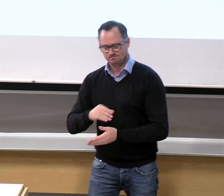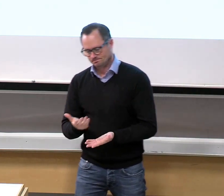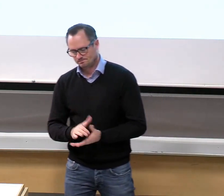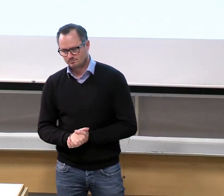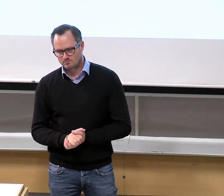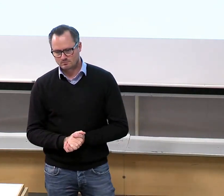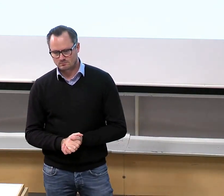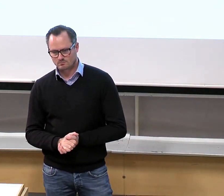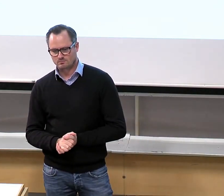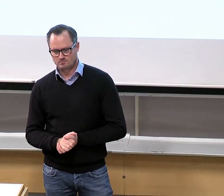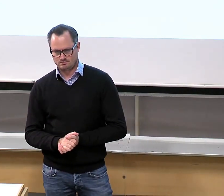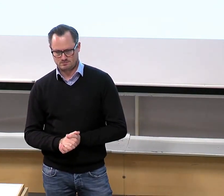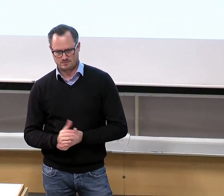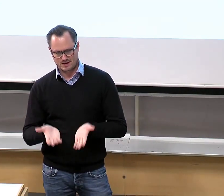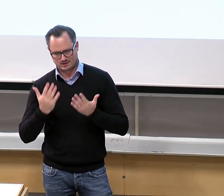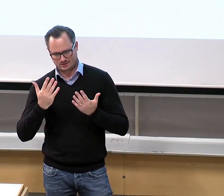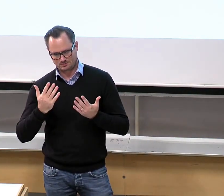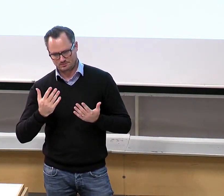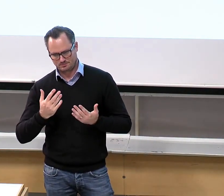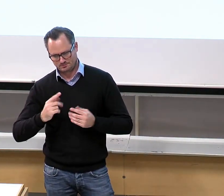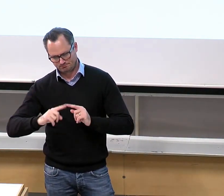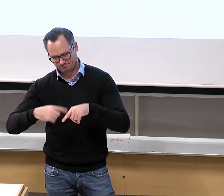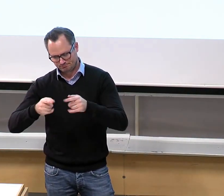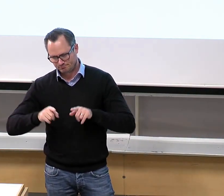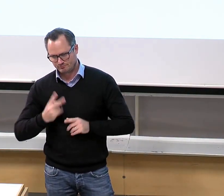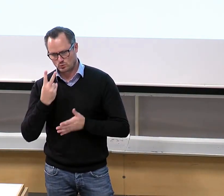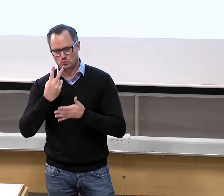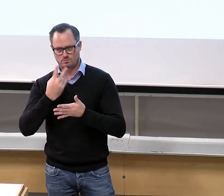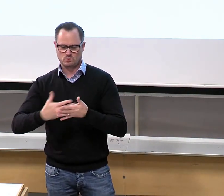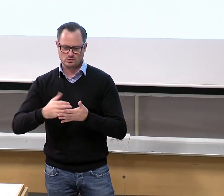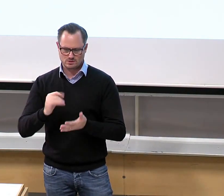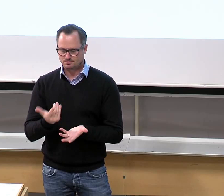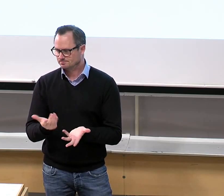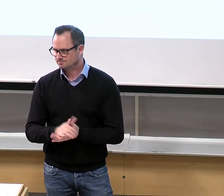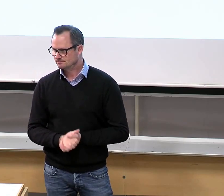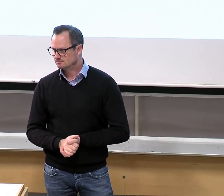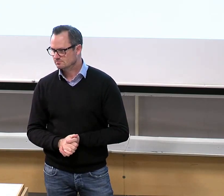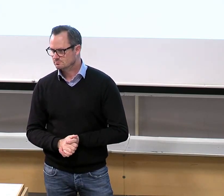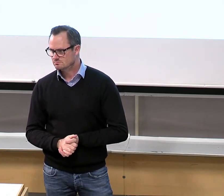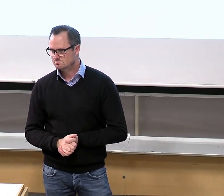Och det är bra att ha en teckenspråklig grund. Då är det lättare att lära sig svenska. Då är det lättare att bli